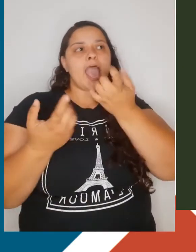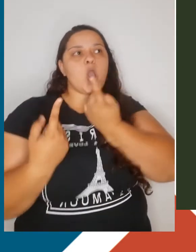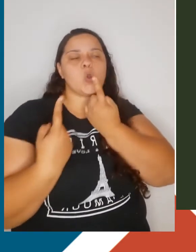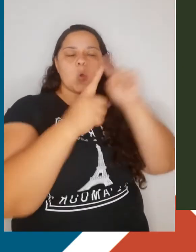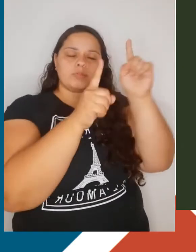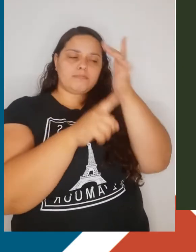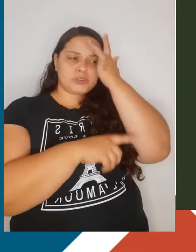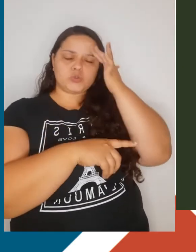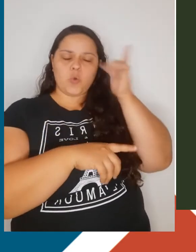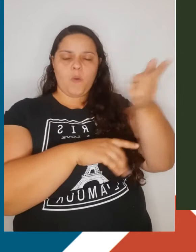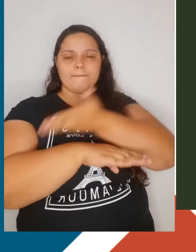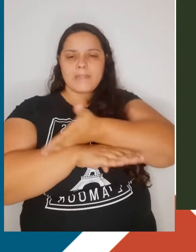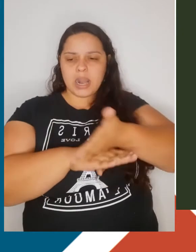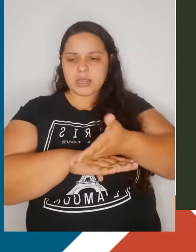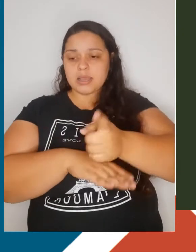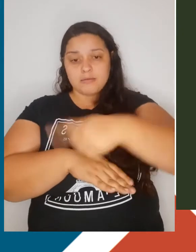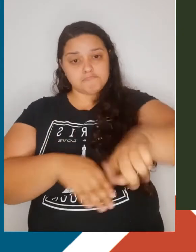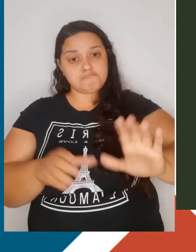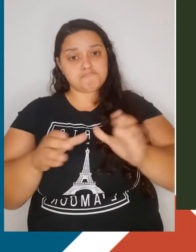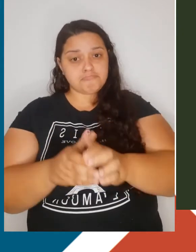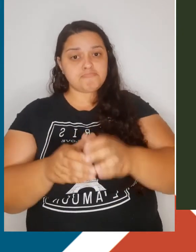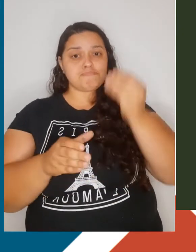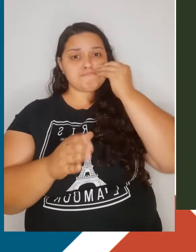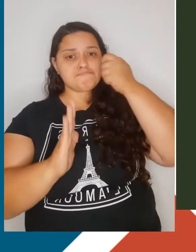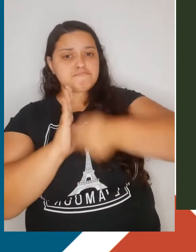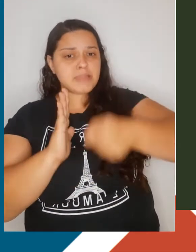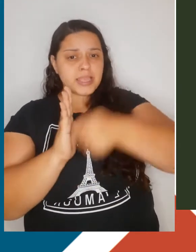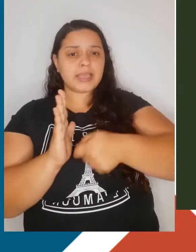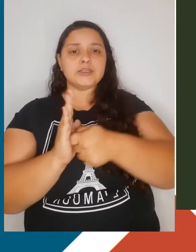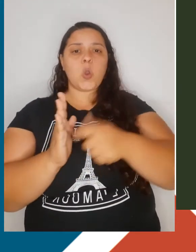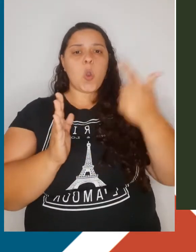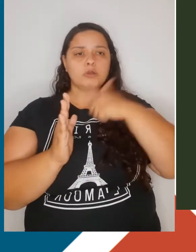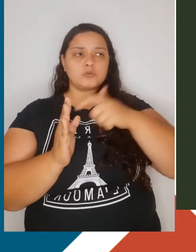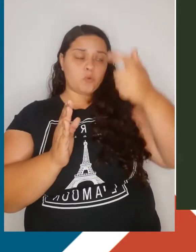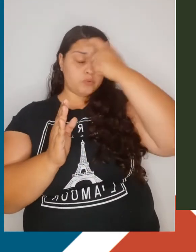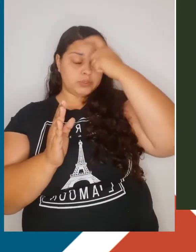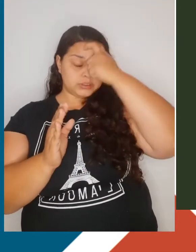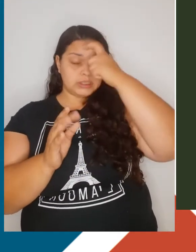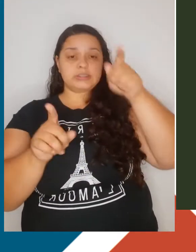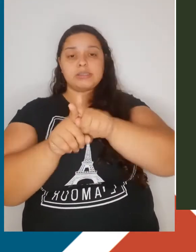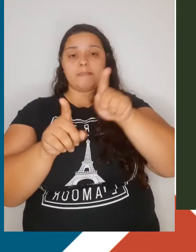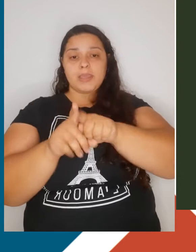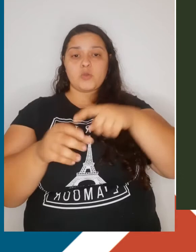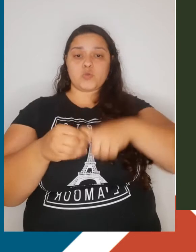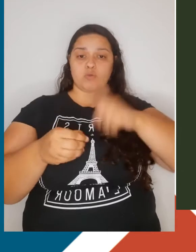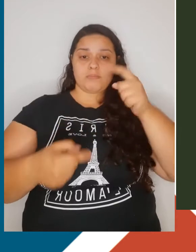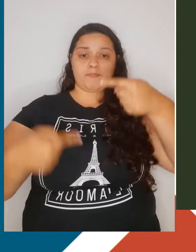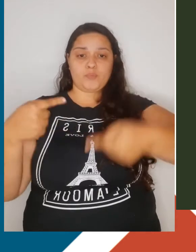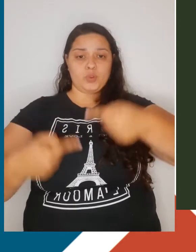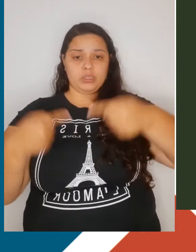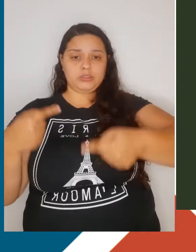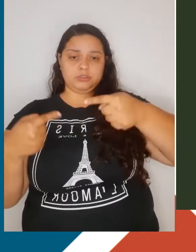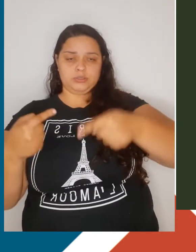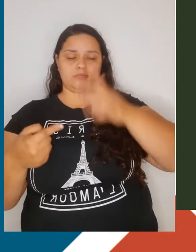melhor afrontar os senhores brancos. É aí, nessas comunidades de resistência, que se constrói a consciência e autonomia política